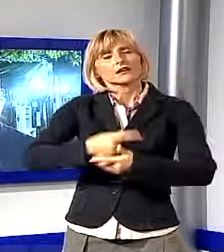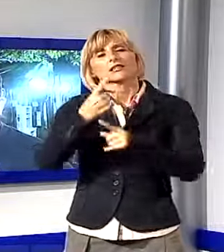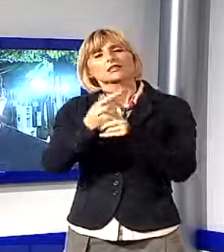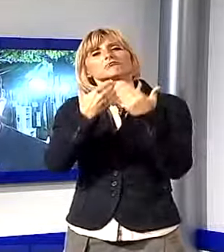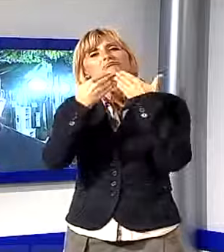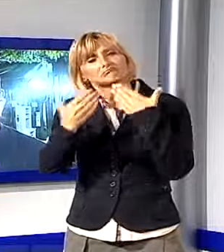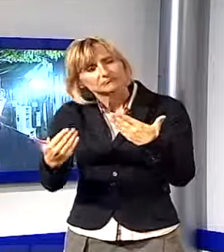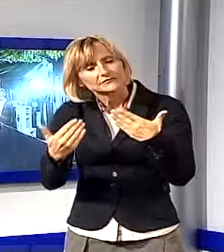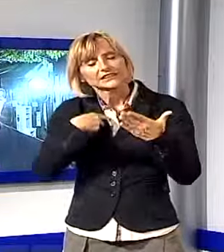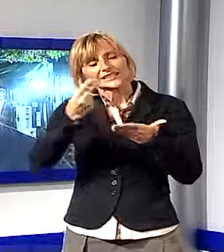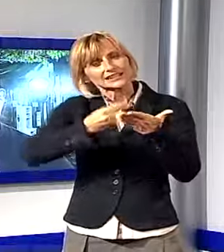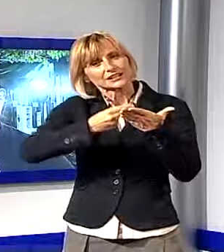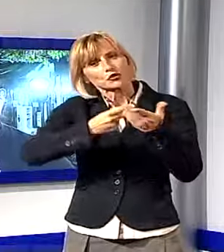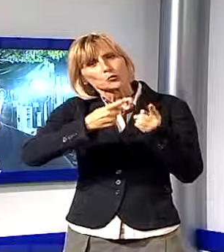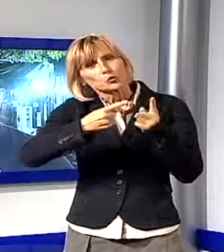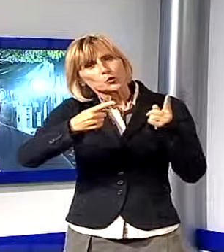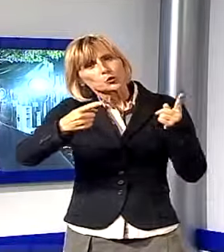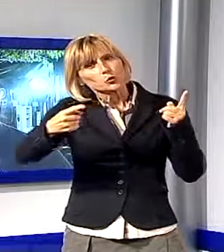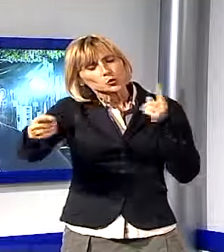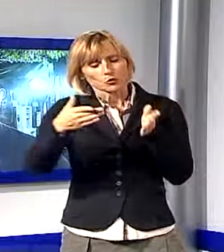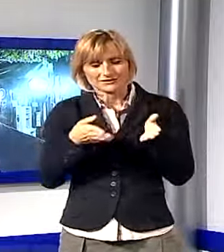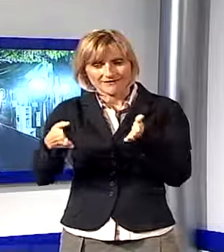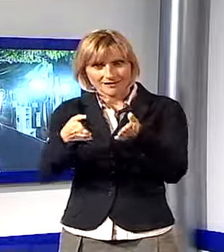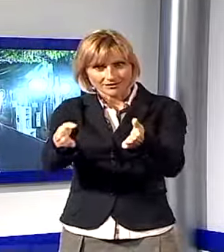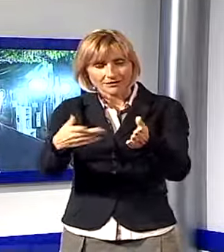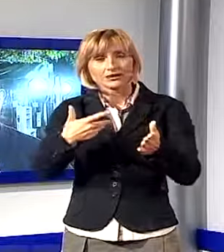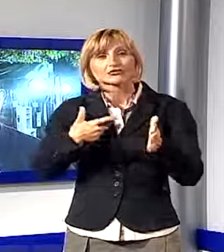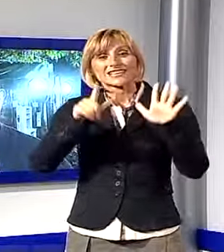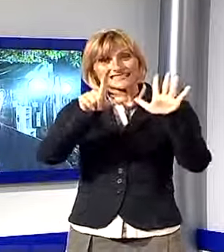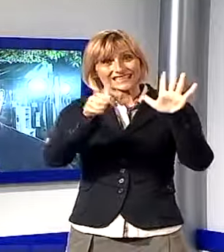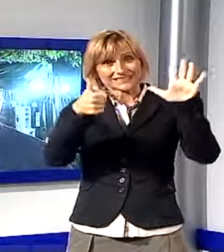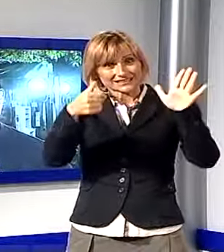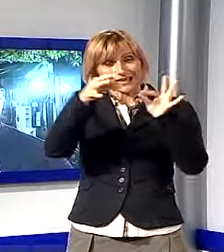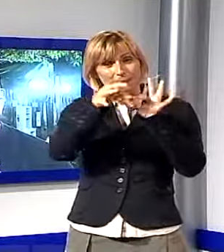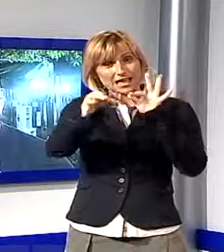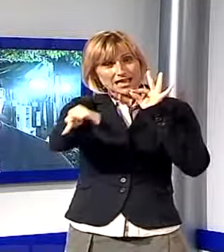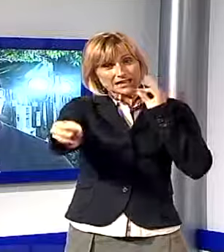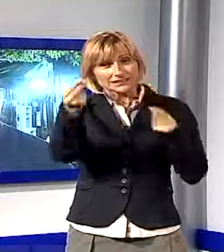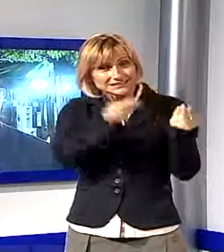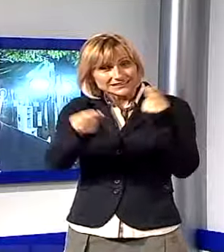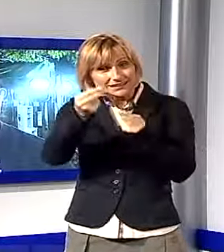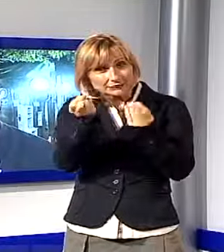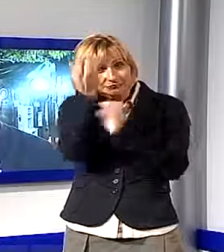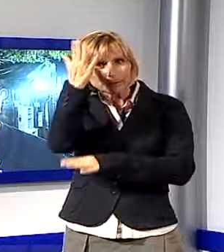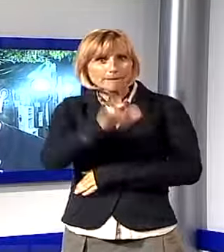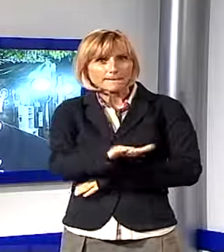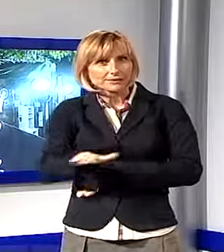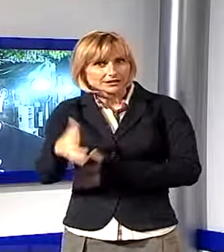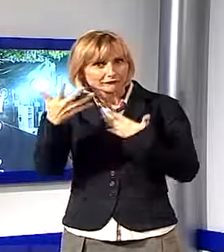disegno più lungo qui nella via. Fino a questo momento siamo arrivati a 76 metri di disegno fatto dai bimbi e questo dimostra che anche